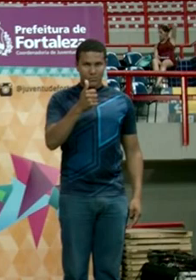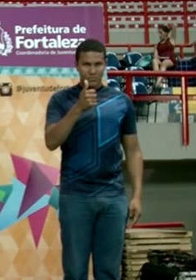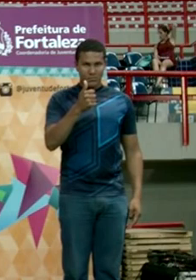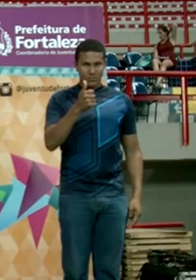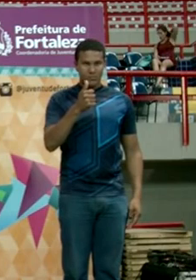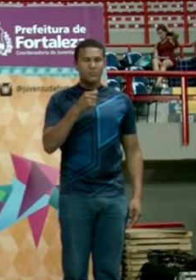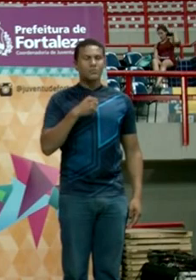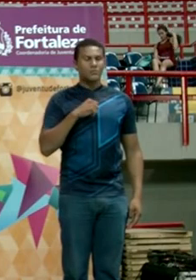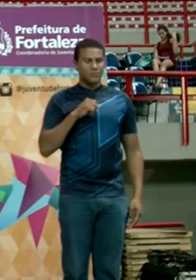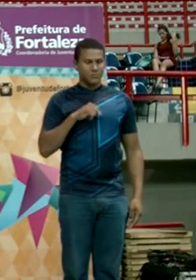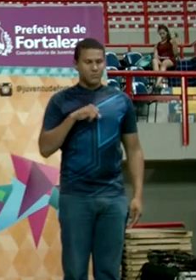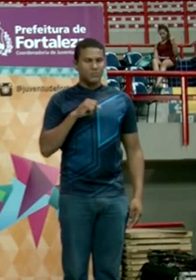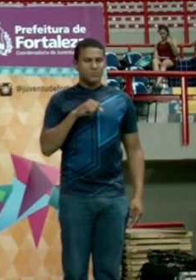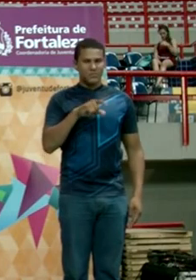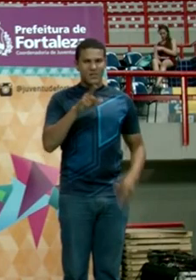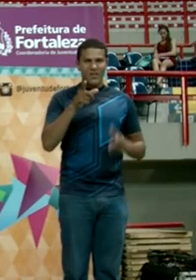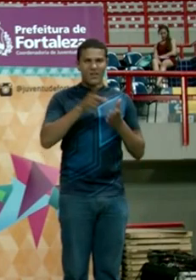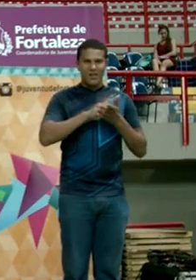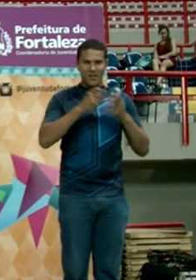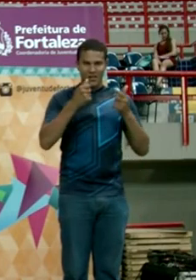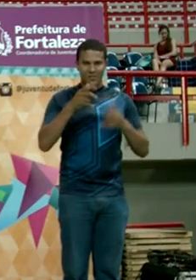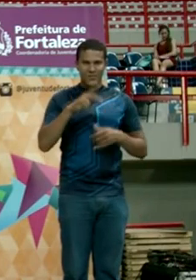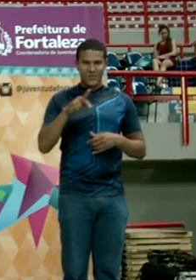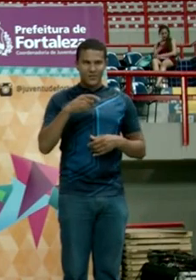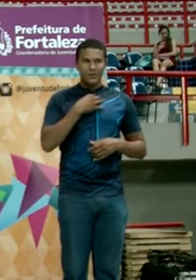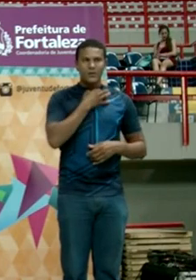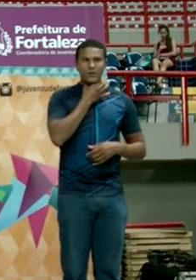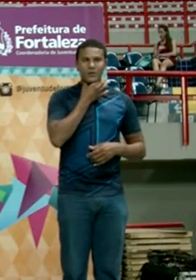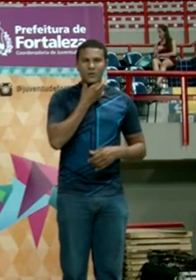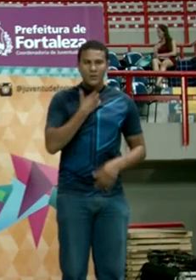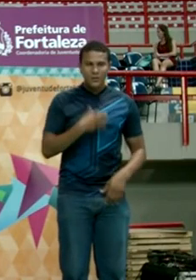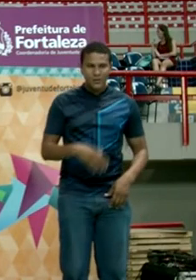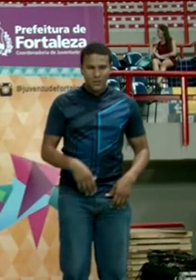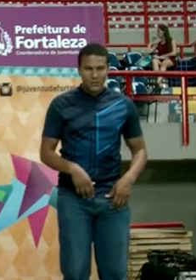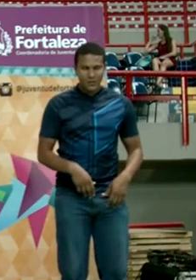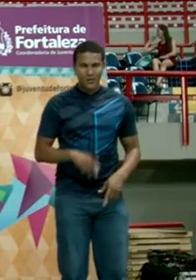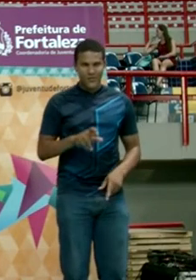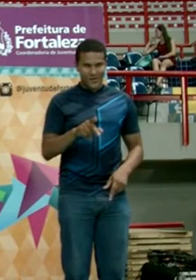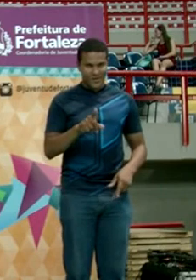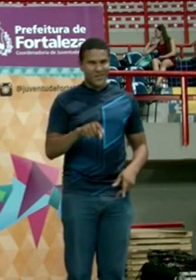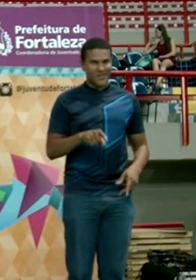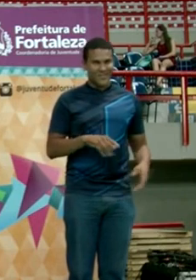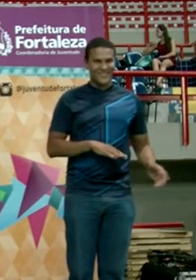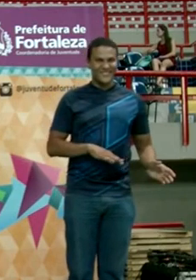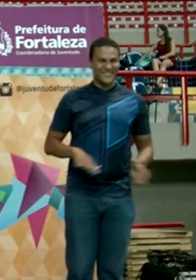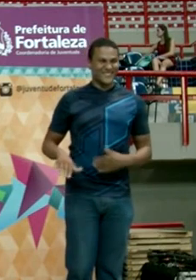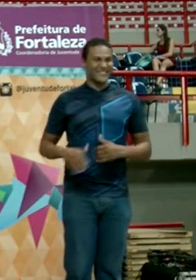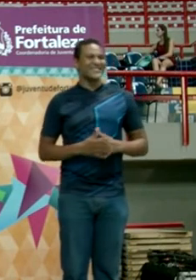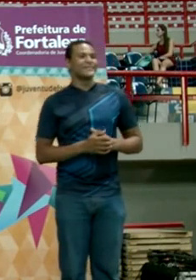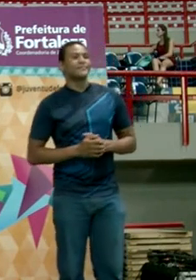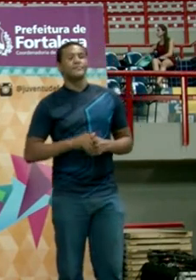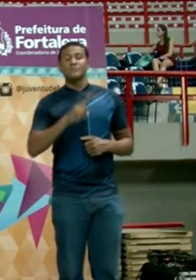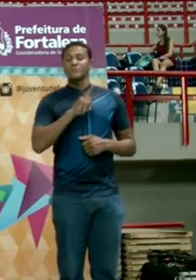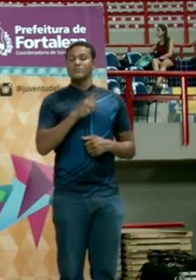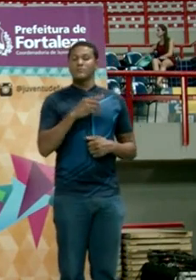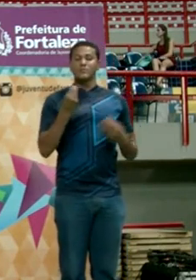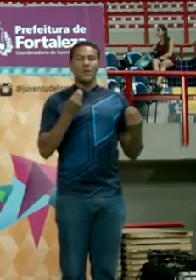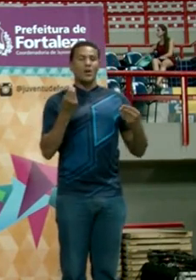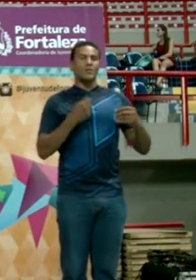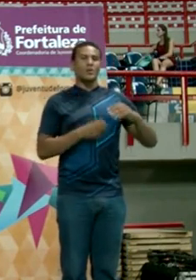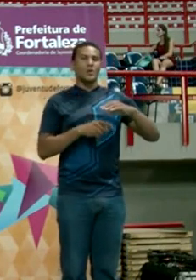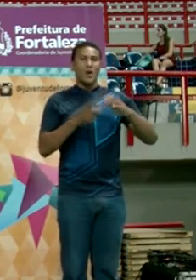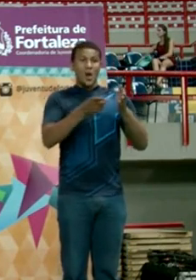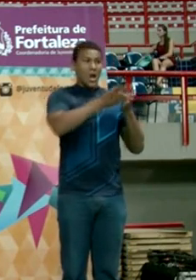o meu trabalho foi justamente o quê? Eu tinha que descobrir quanto é que 2 valia em cima de